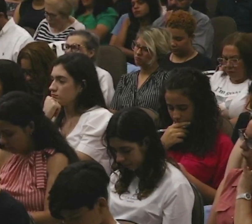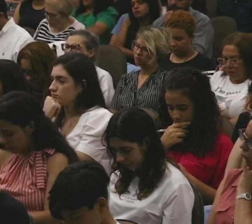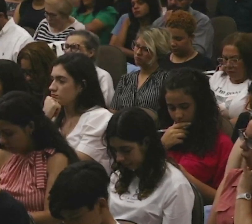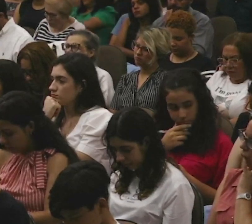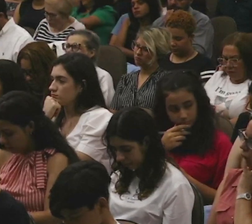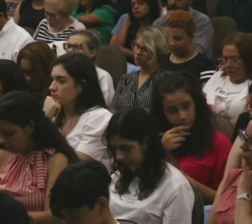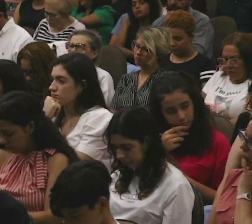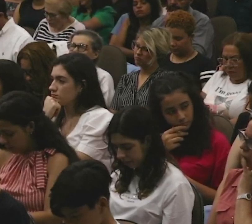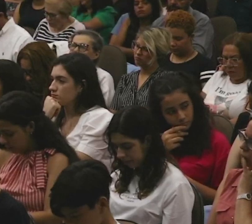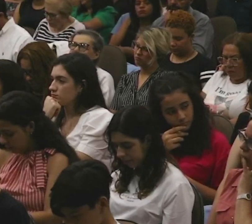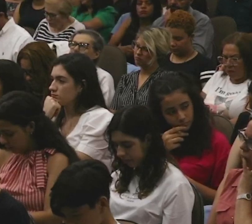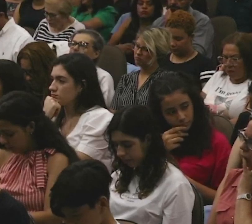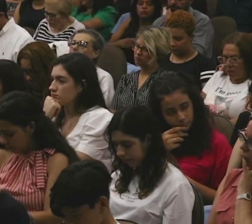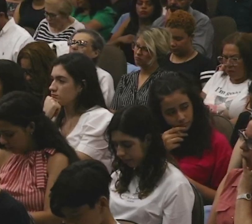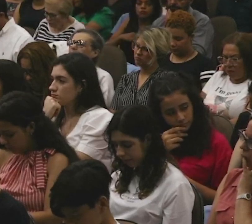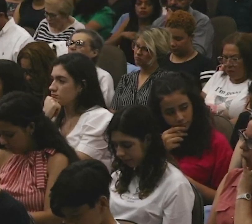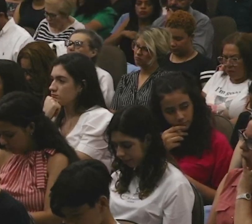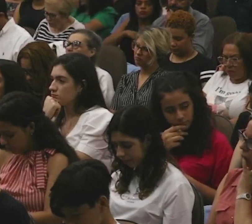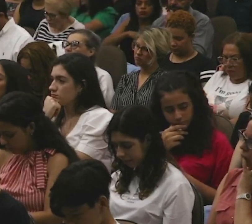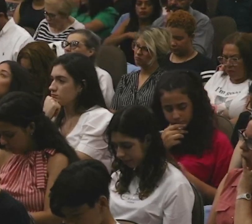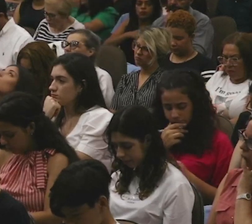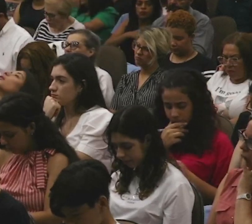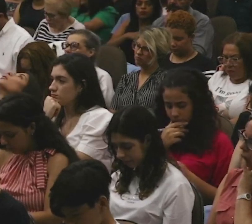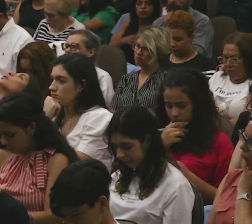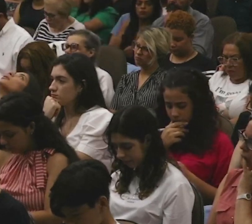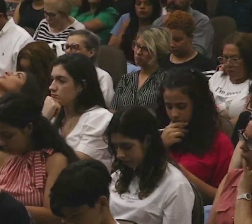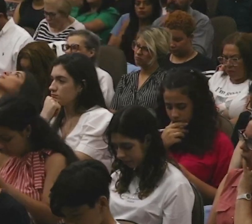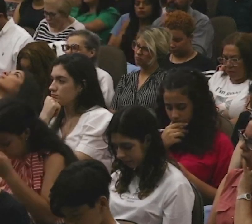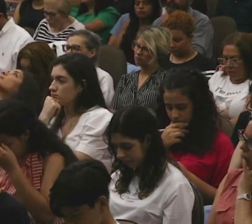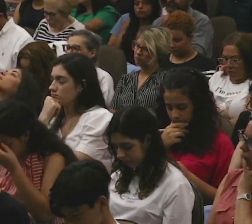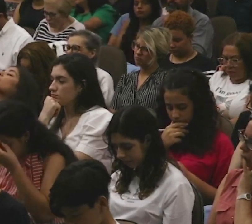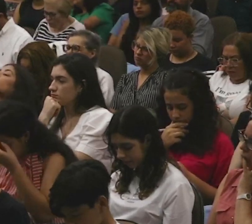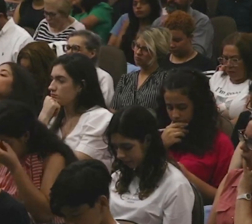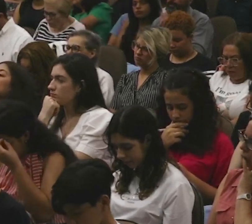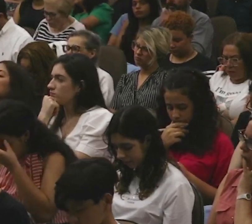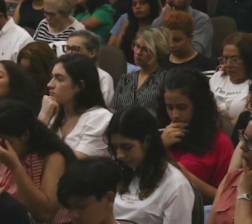a realidade de todas as coisas, poderia supri-lo.